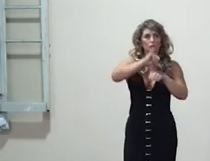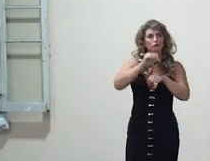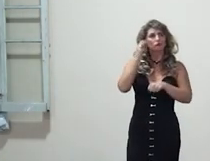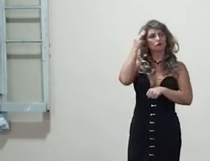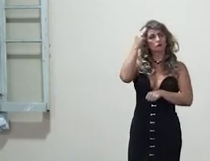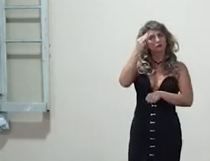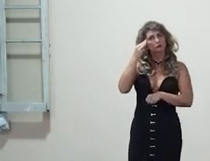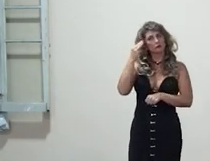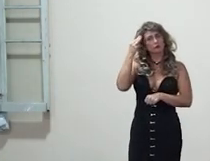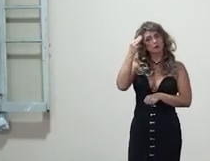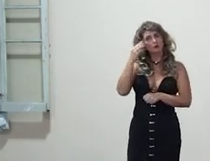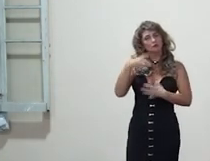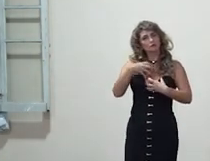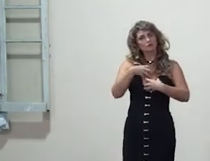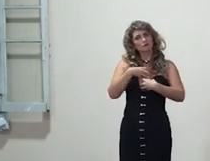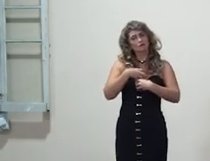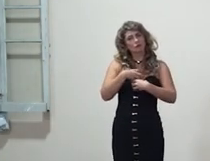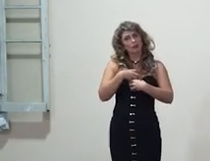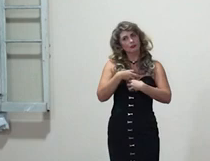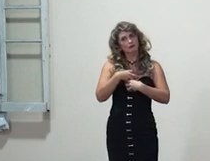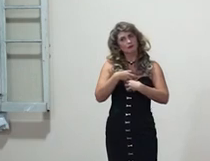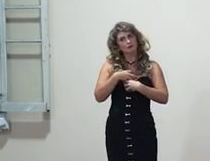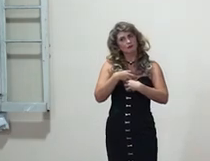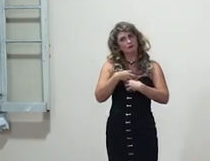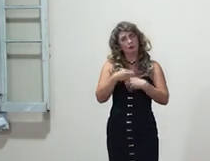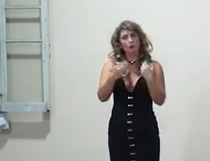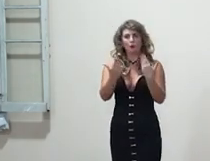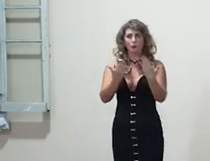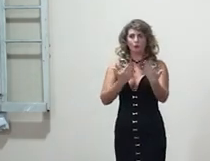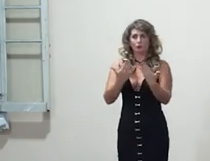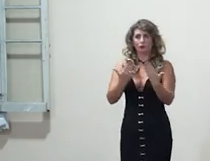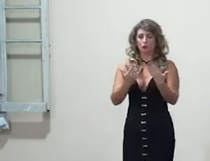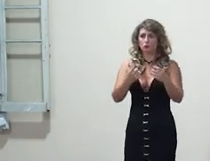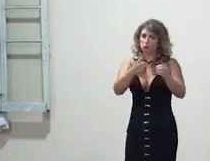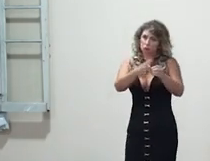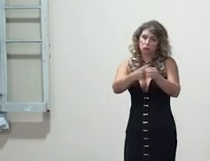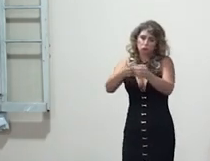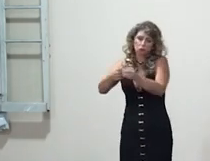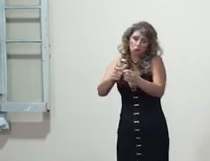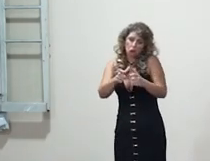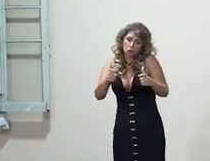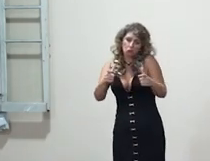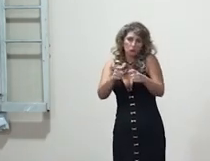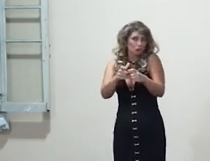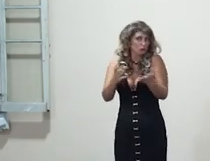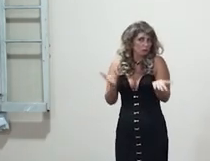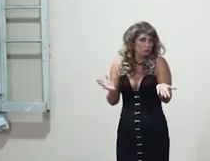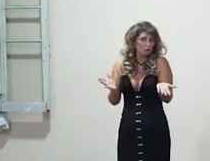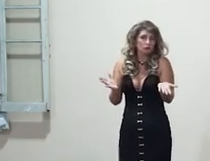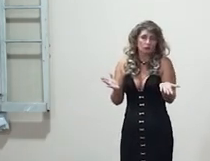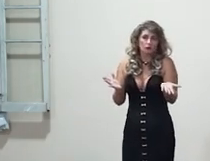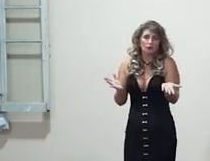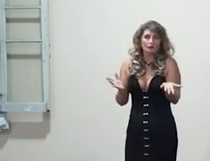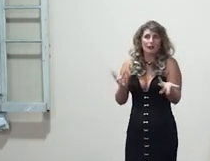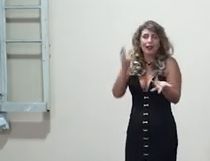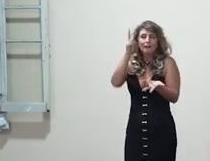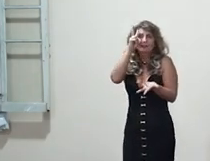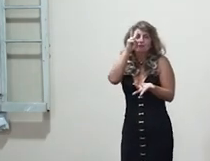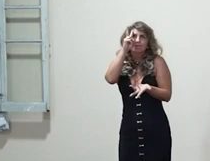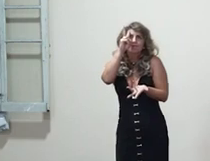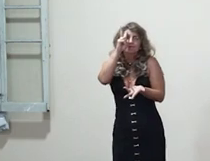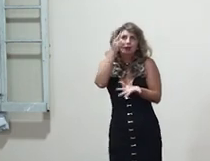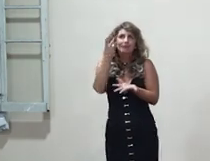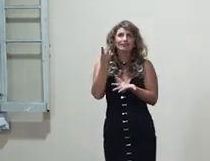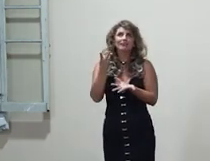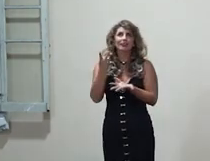um no seu estilo e proporcional ao seu tamanho, da questão da memória. Quer